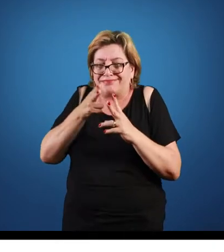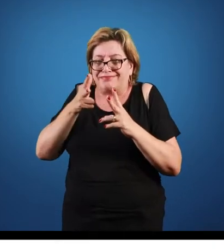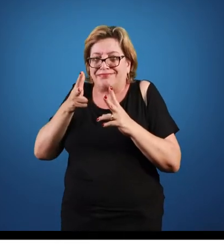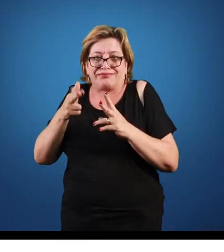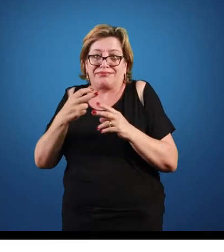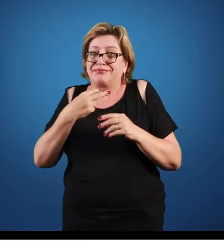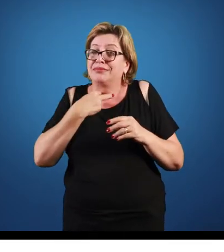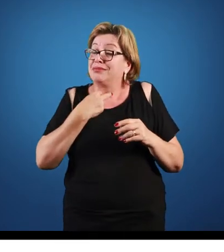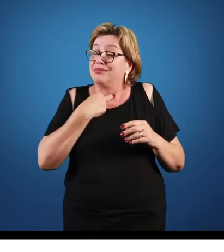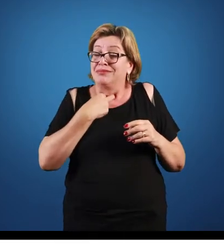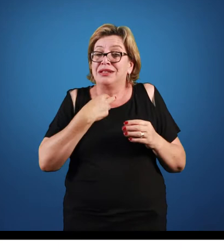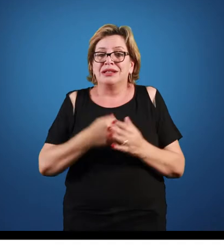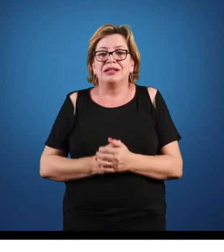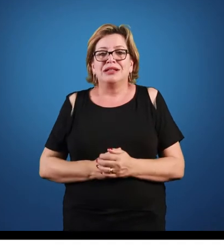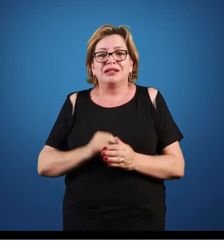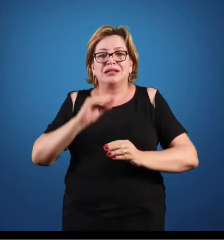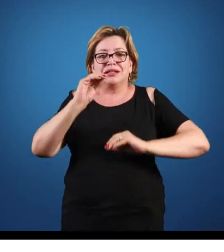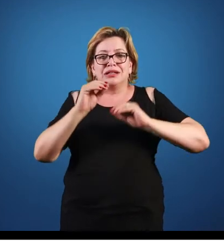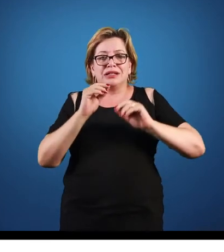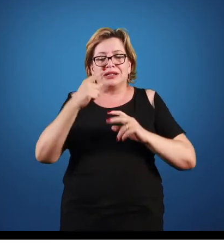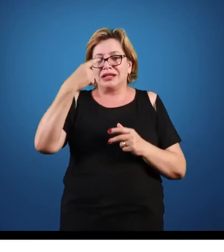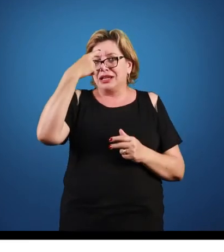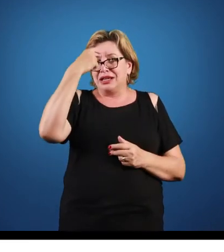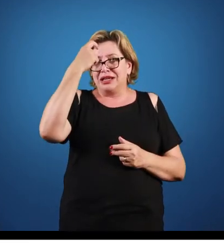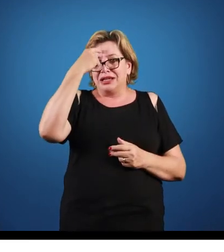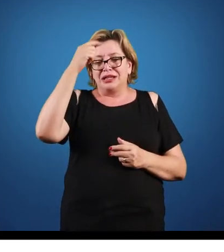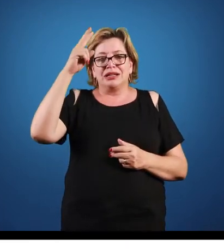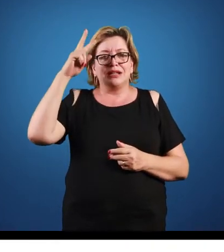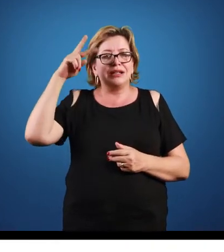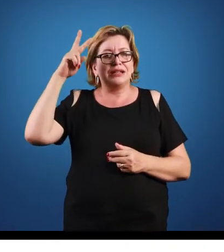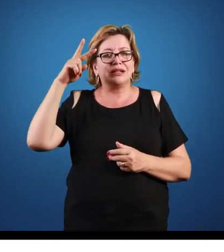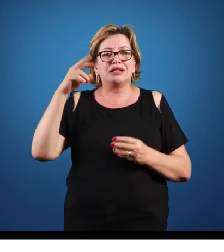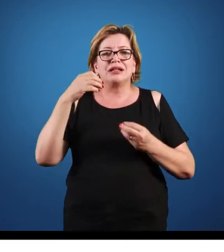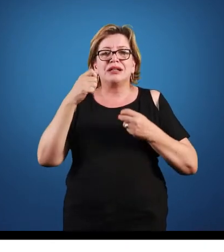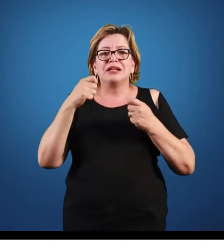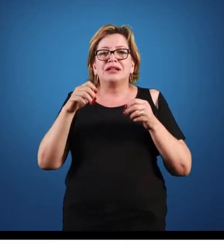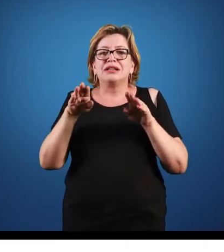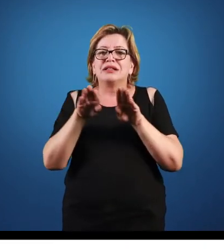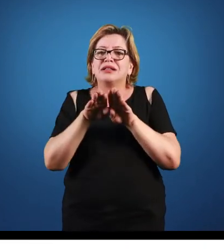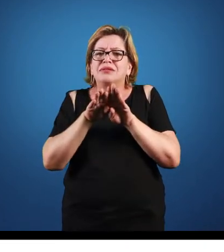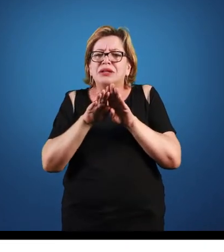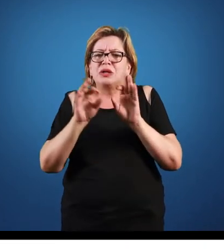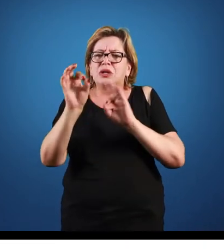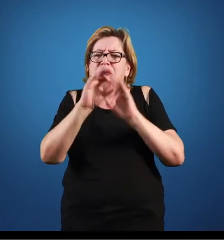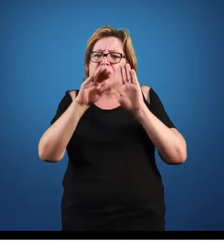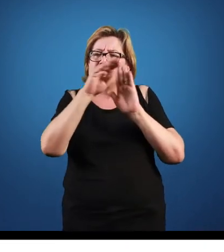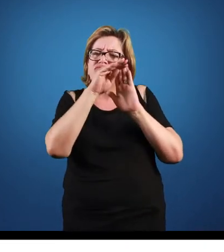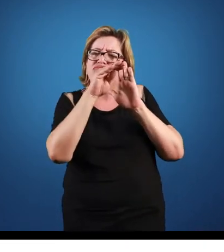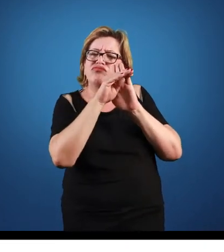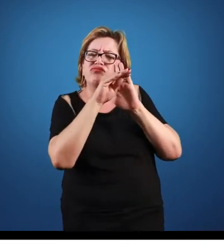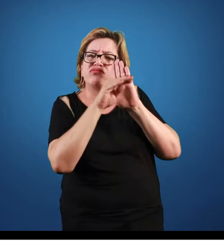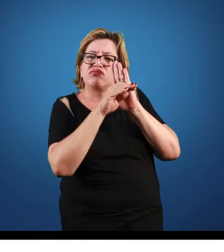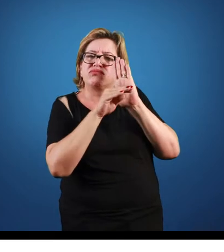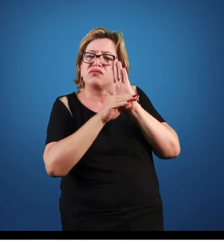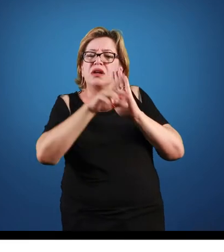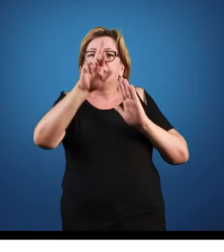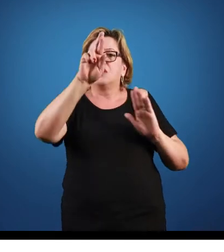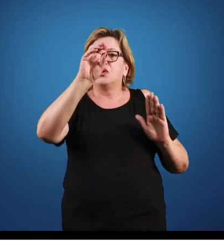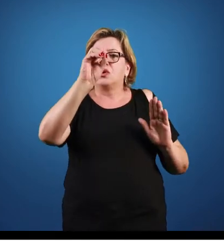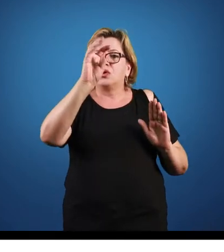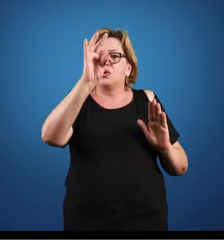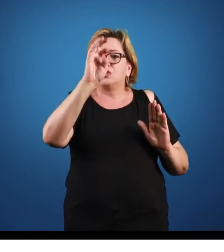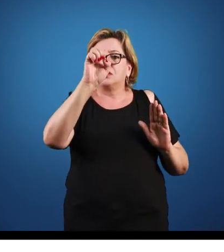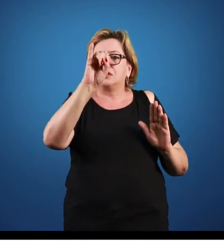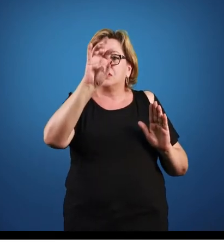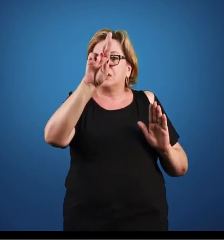em cima dessa idéia do documento é que você criou a história você precisa elaborar um roteiro sem um roteiro simples para você conhecer mais ou menos na